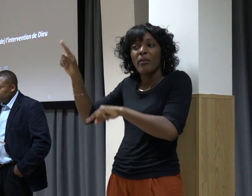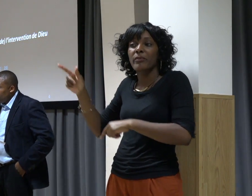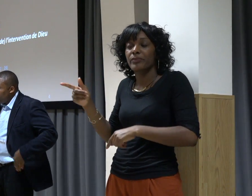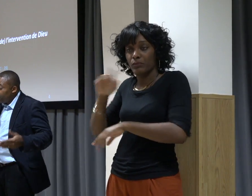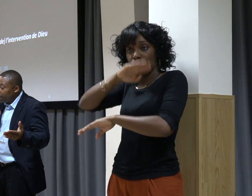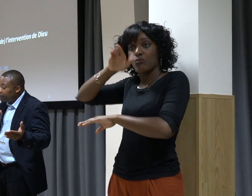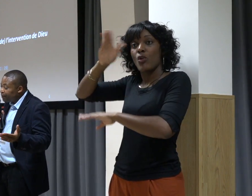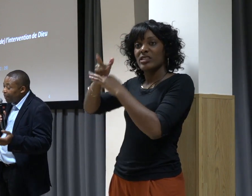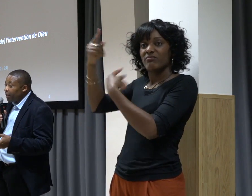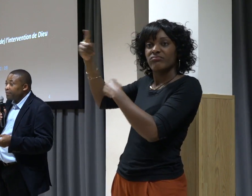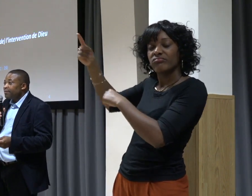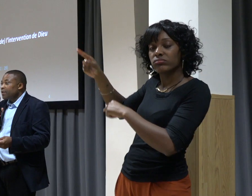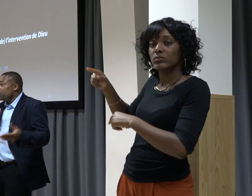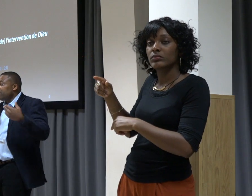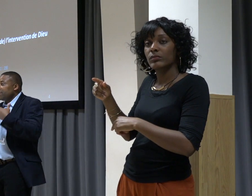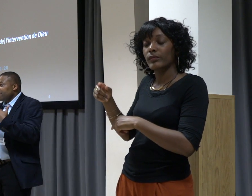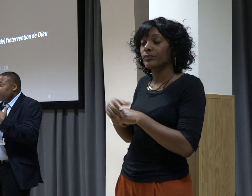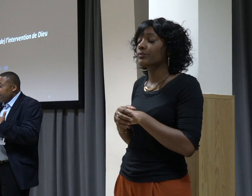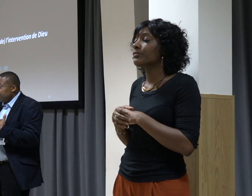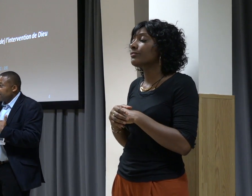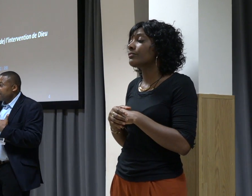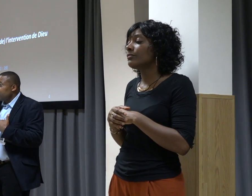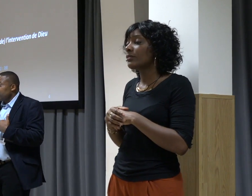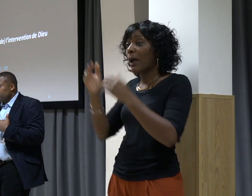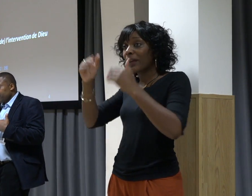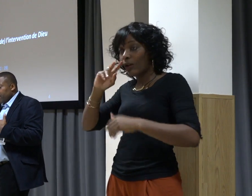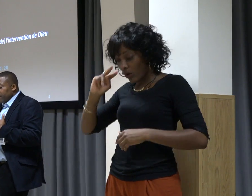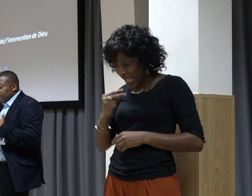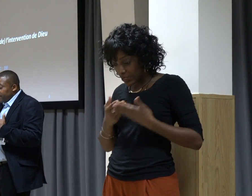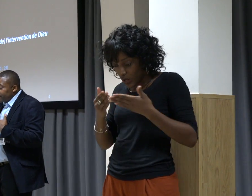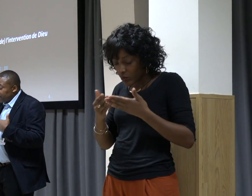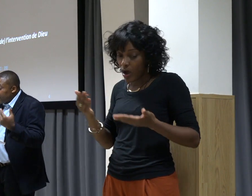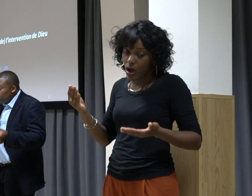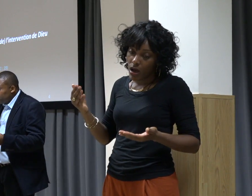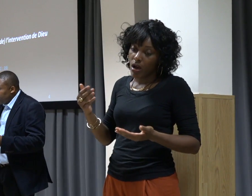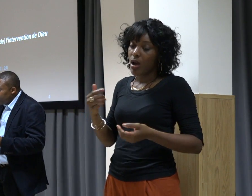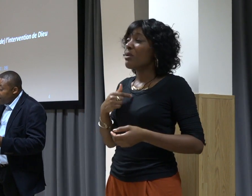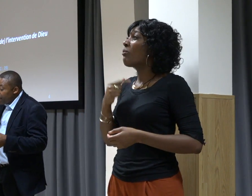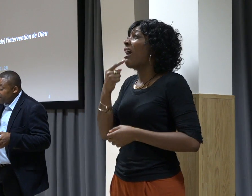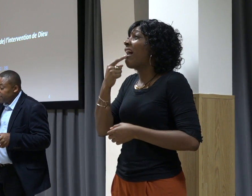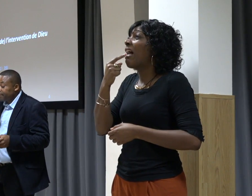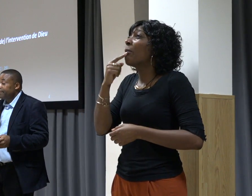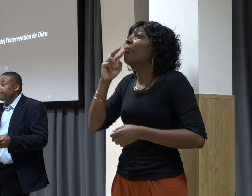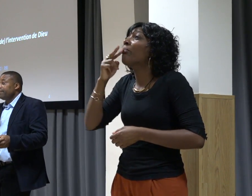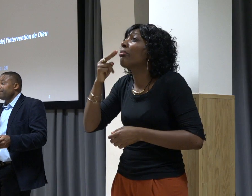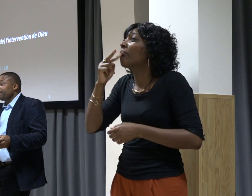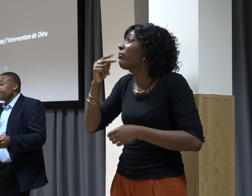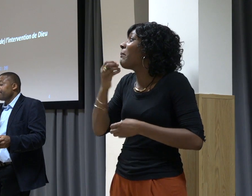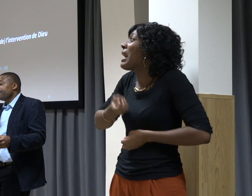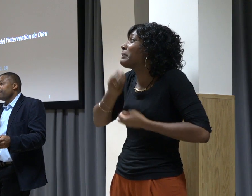Ils ne me croiront pas. Ensuite, il regarde sa situation. J'ai la bouche et la langue embarrassées.